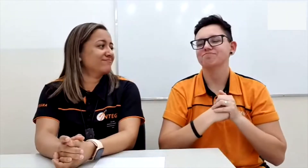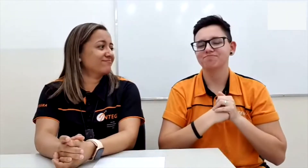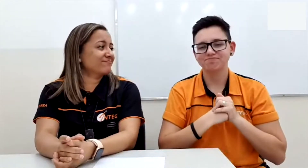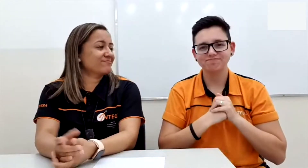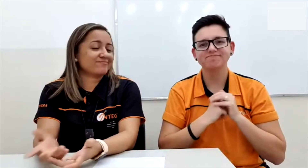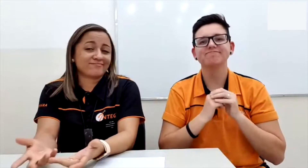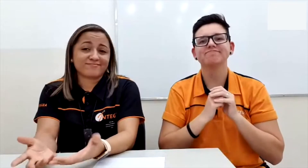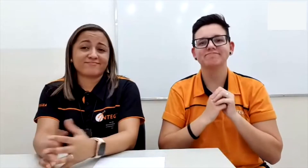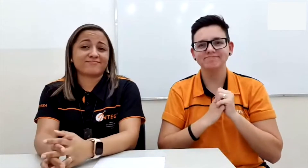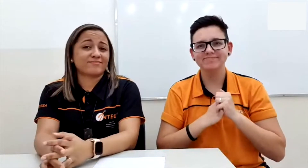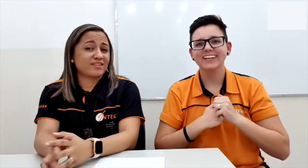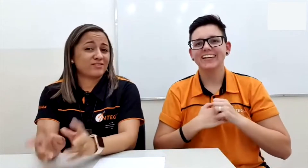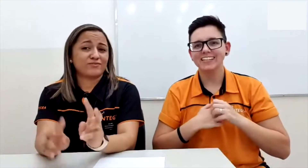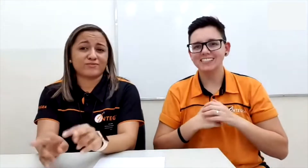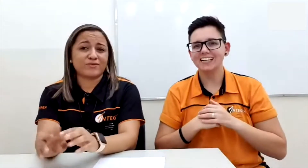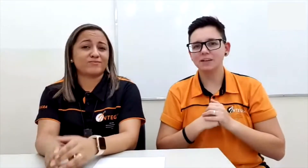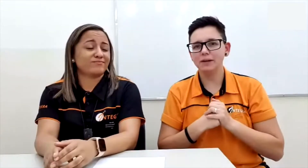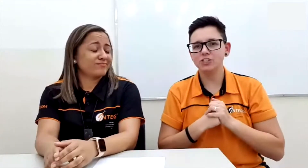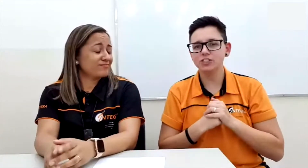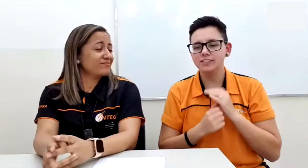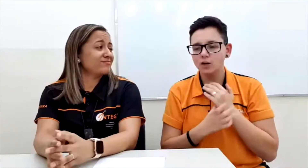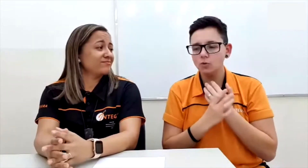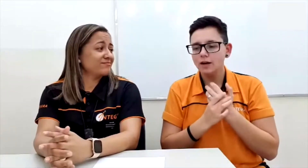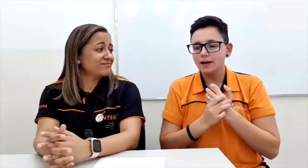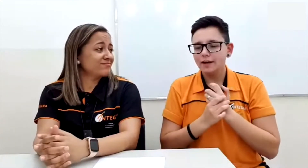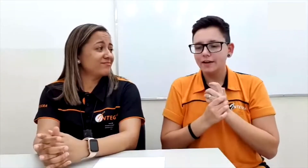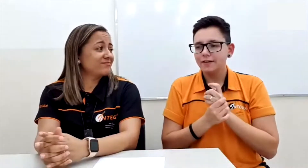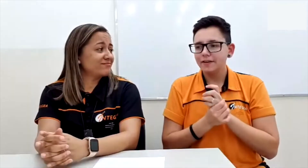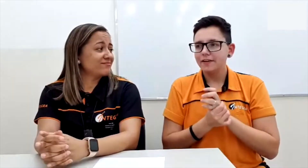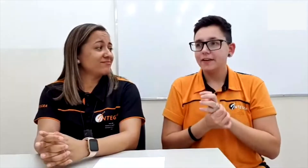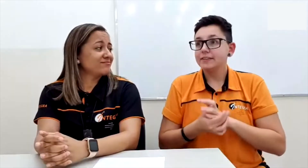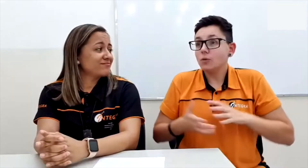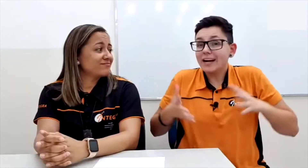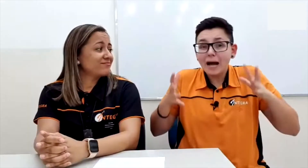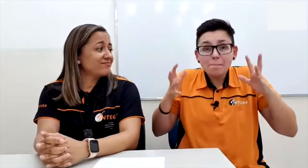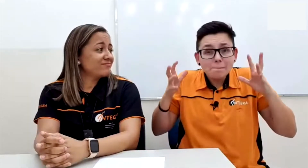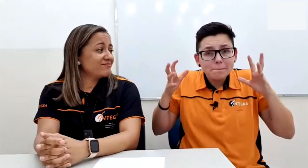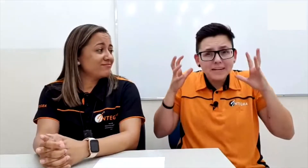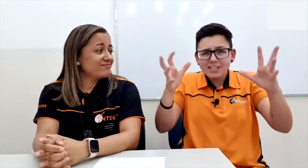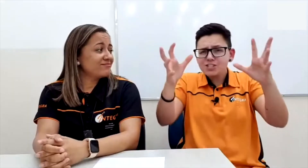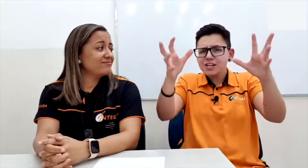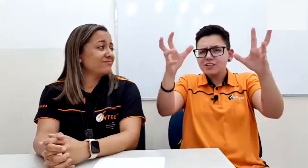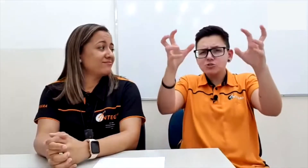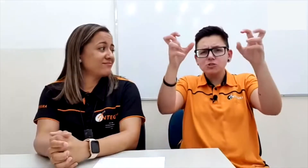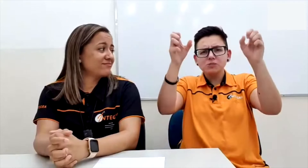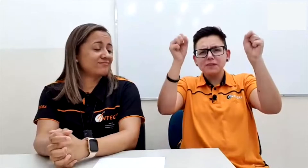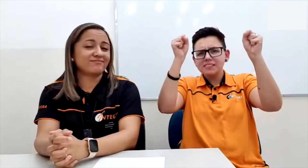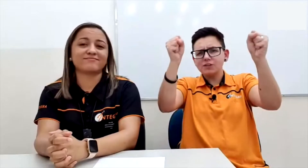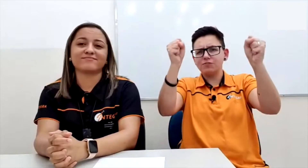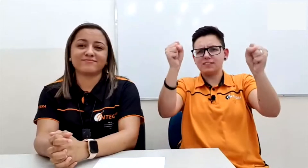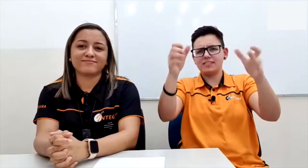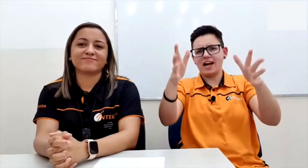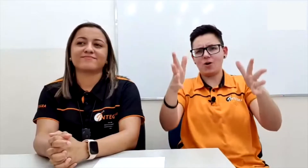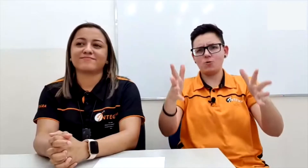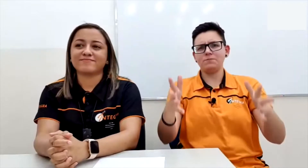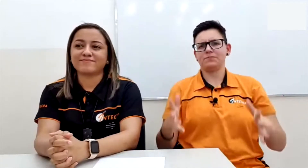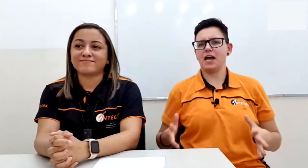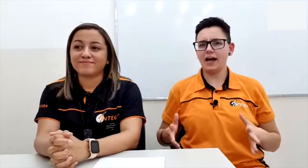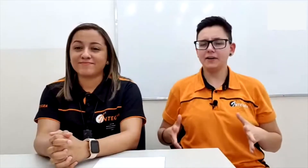incentivo. Exatamente. Então, é muito visual. Então, capricha na sua expressão facial, tá?